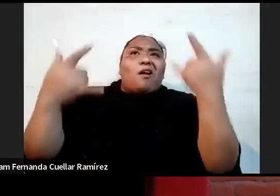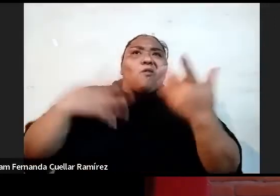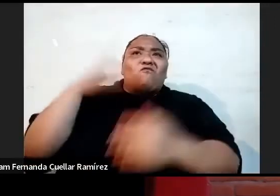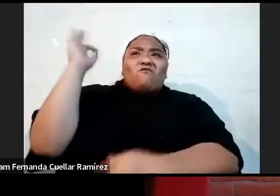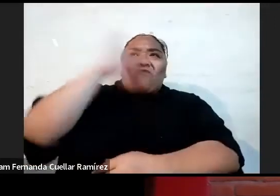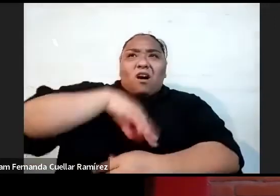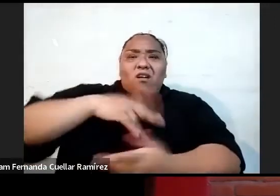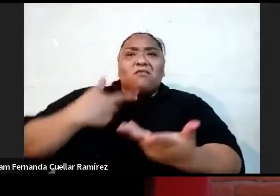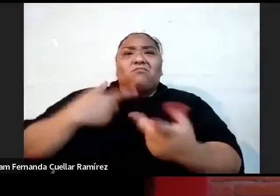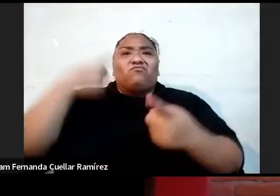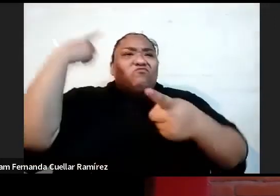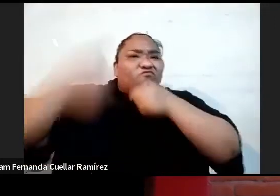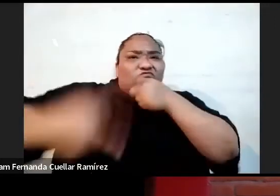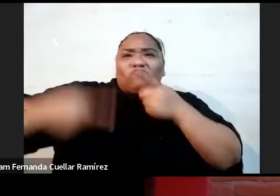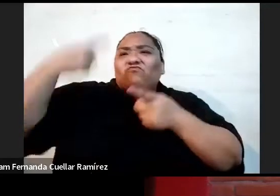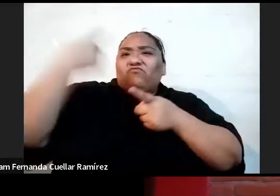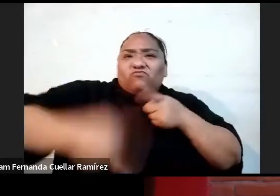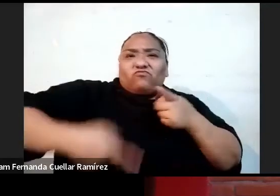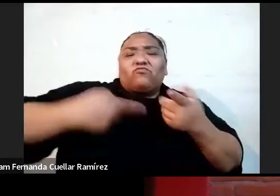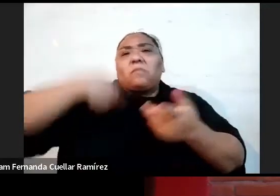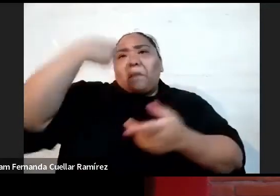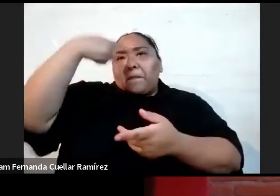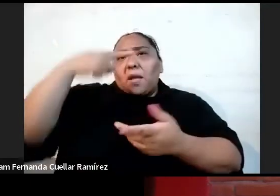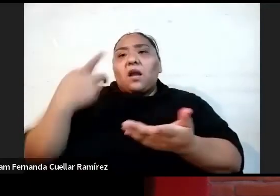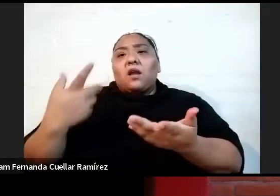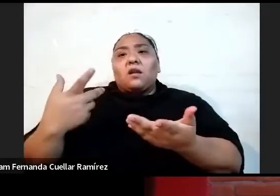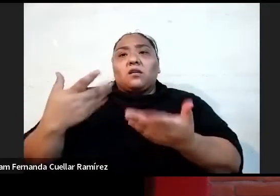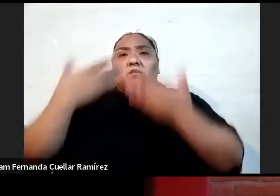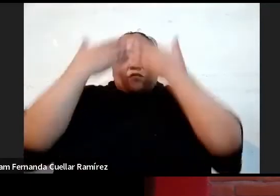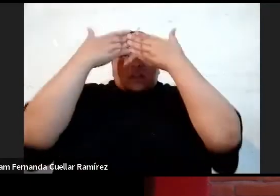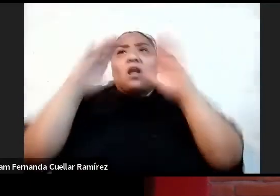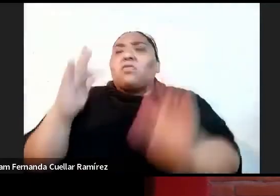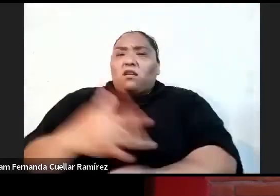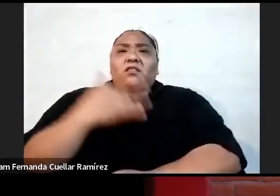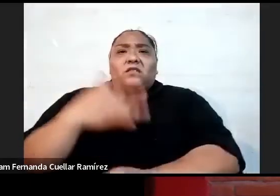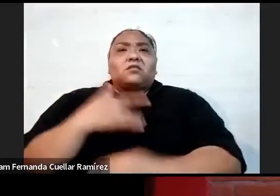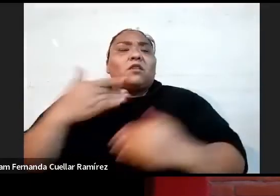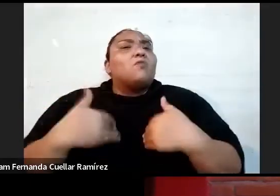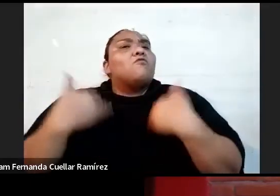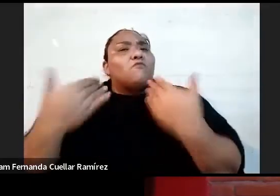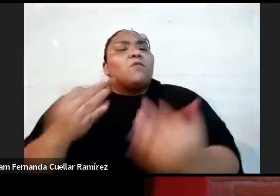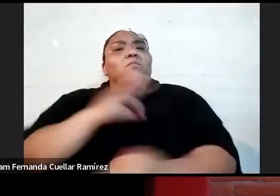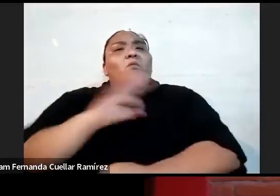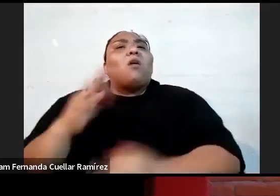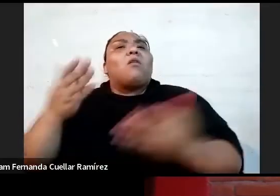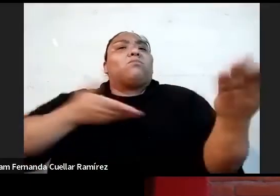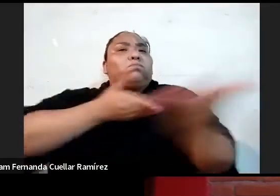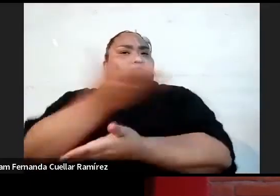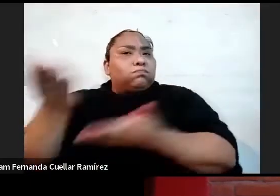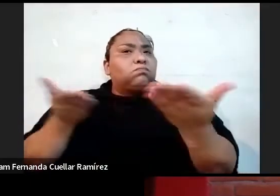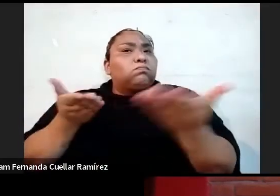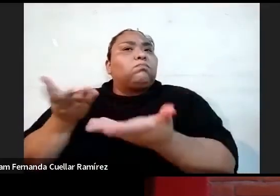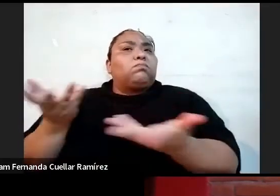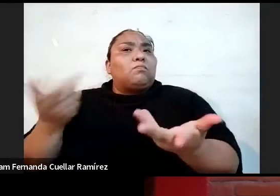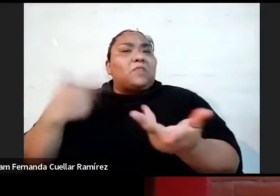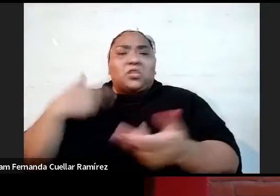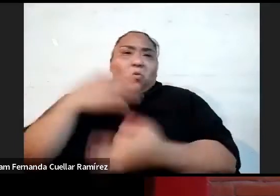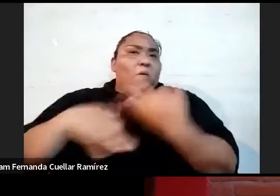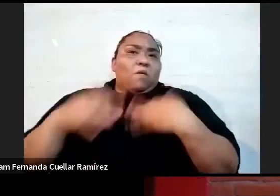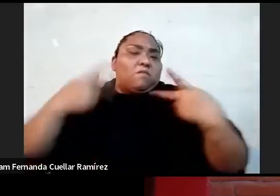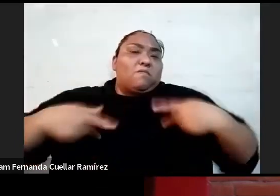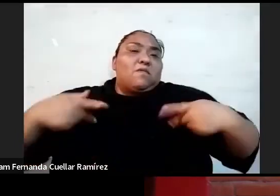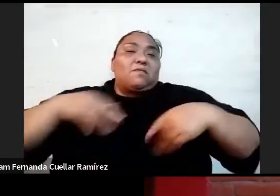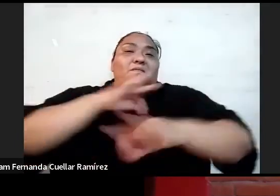que sea un espacio pues abierto, ¿no? Y que todo el mundo pues podamos, ahora sí que convivir en todo